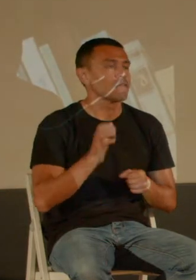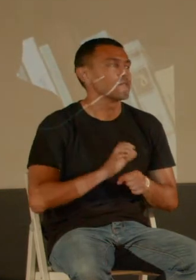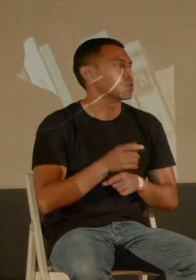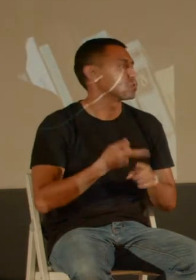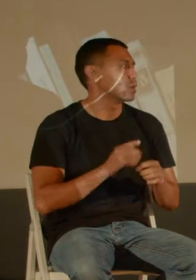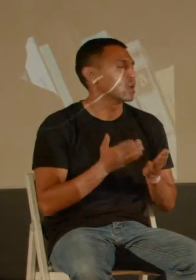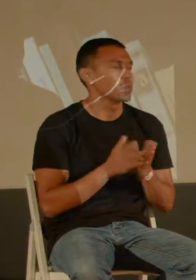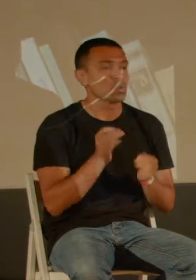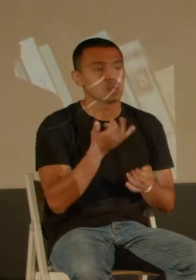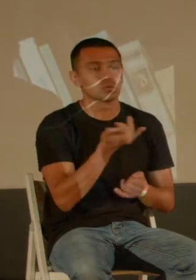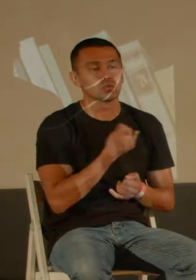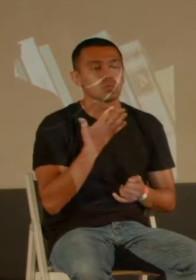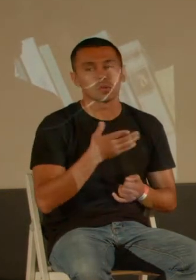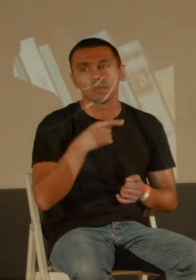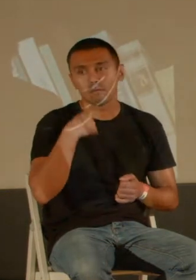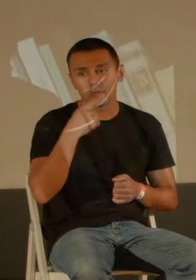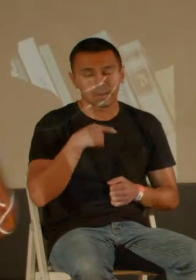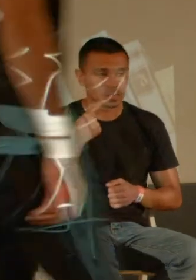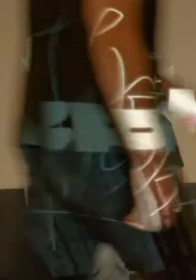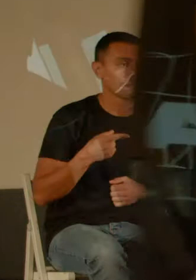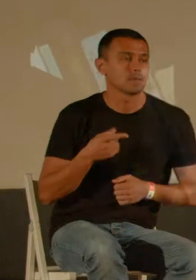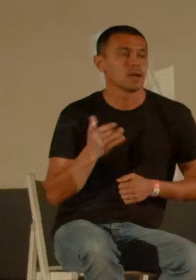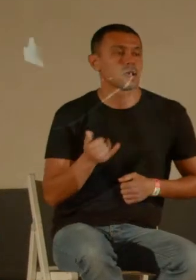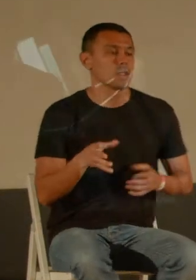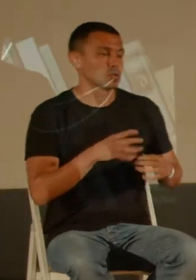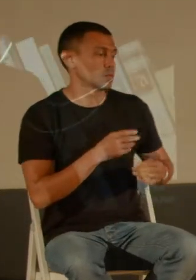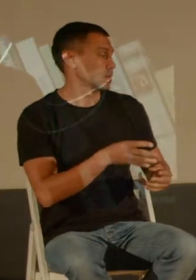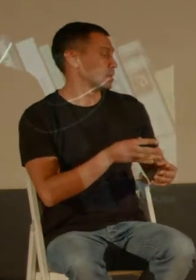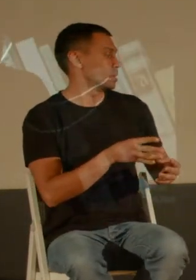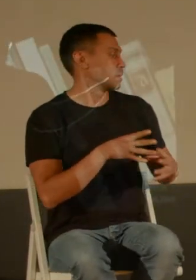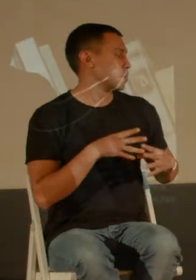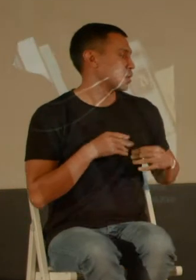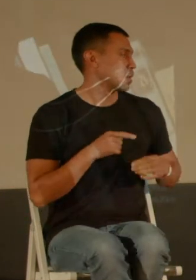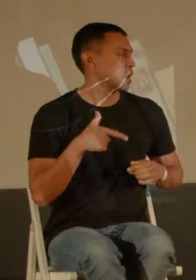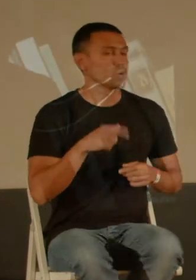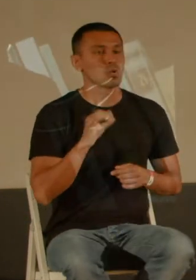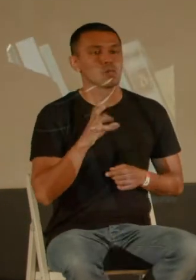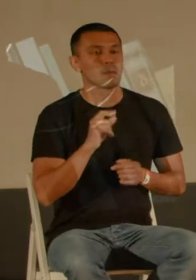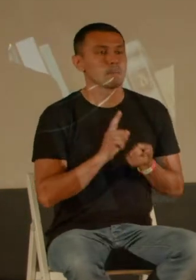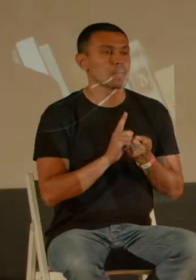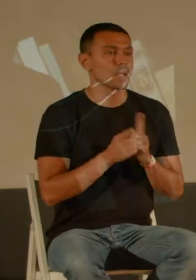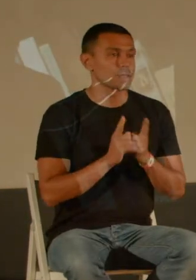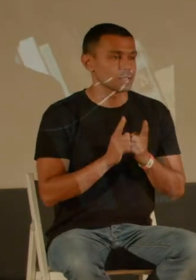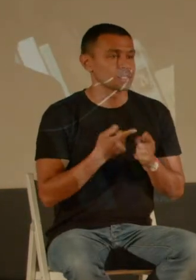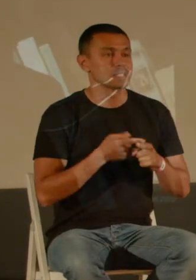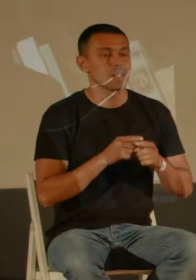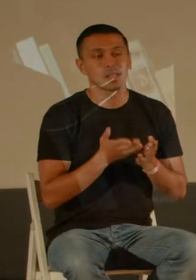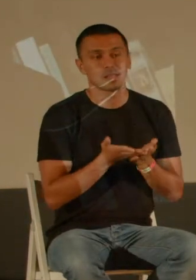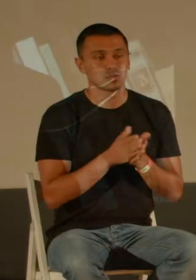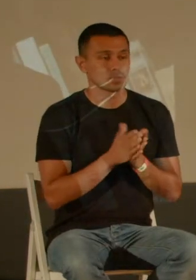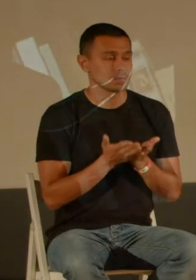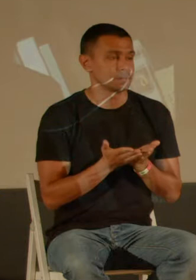видало цю книгу, про яку ми сьогодні будемо з вами говорити. А й разом зі мною Галина Курило, перекладачка цієї